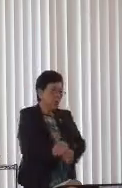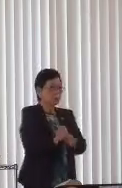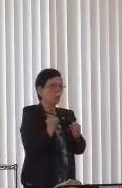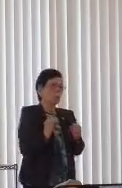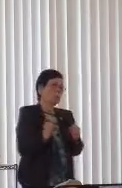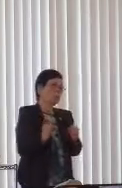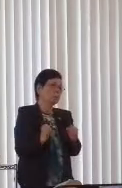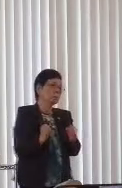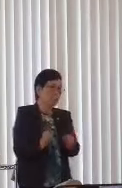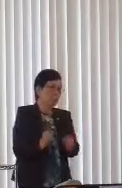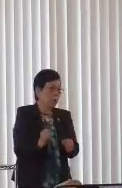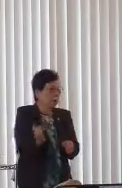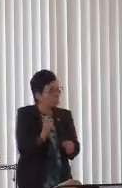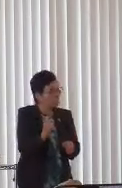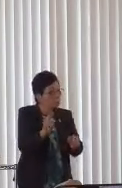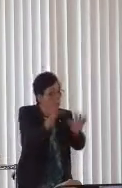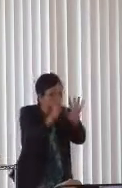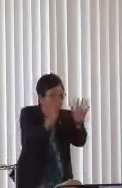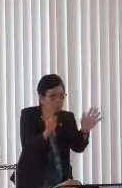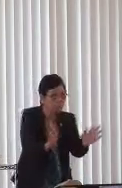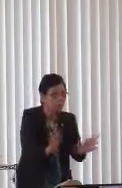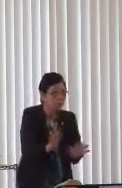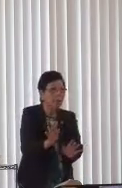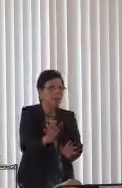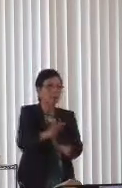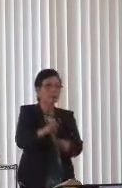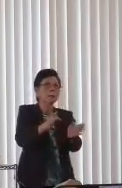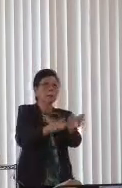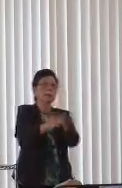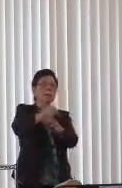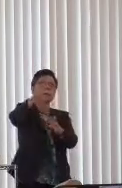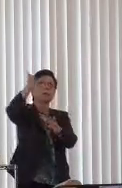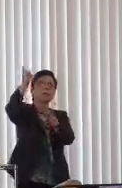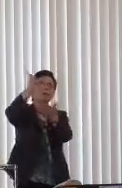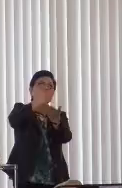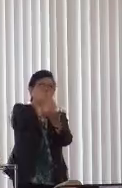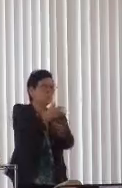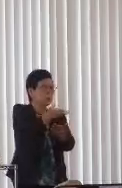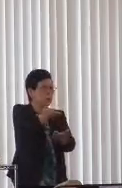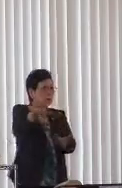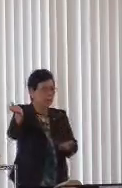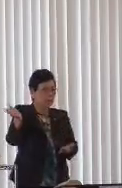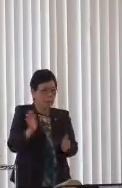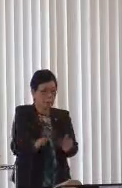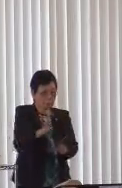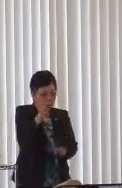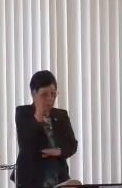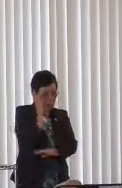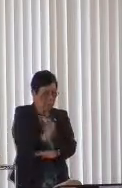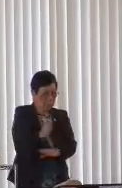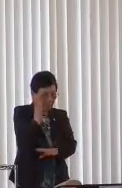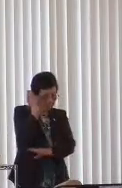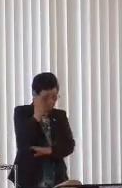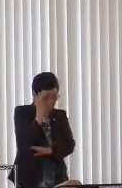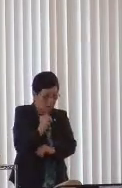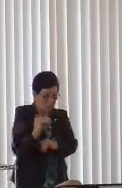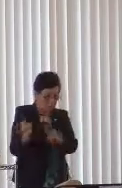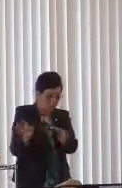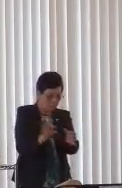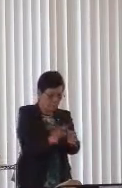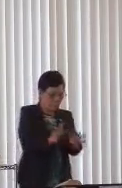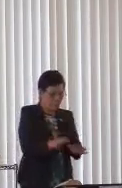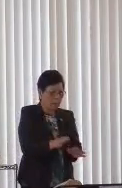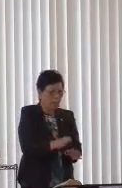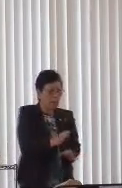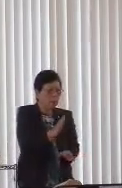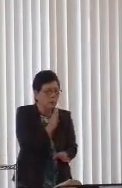どういう形で、イエス様がおいでになるのかということについてはこれからいろいろお話をしてまいりますけれども、間違いな